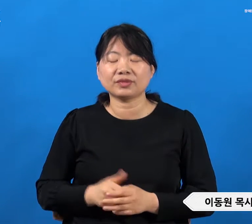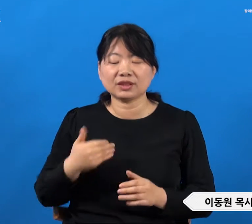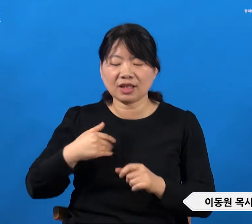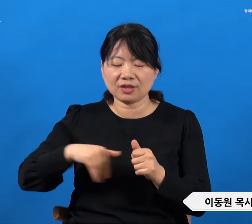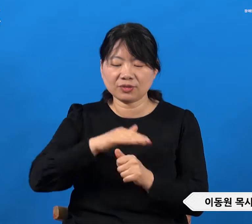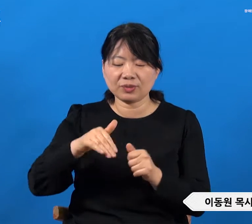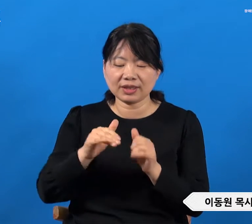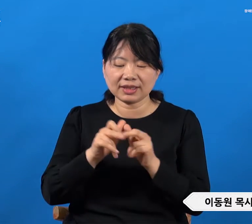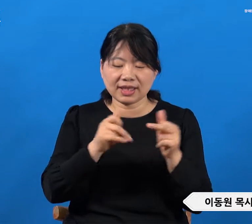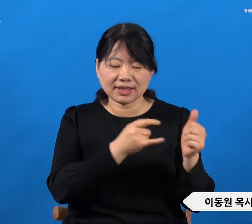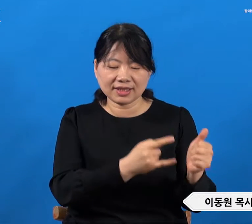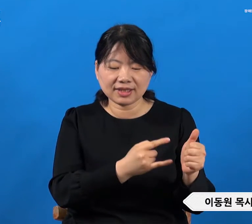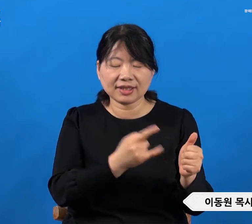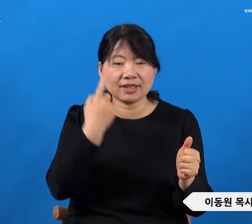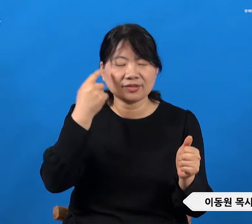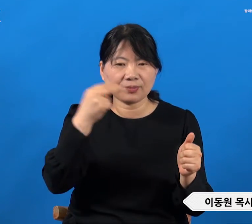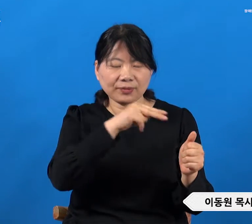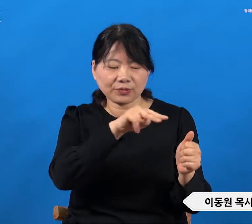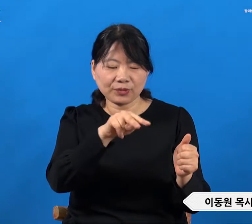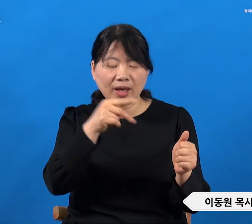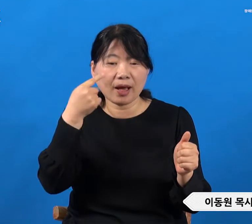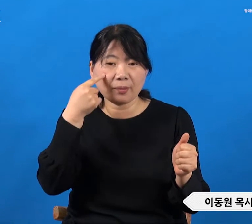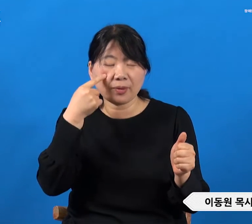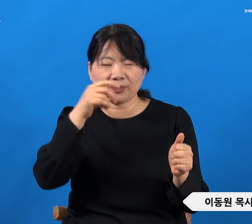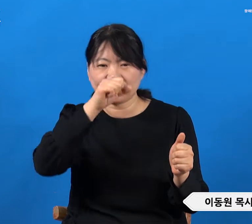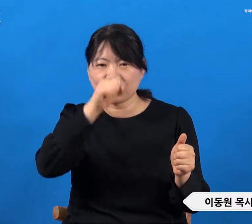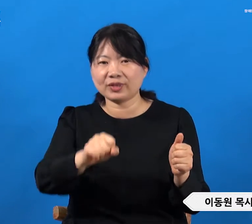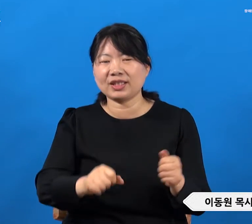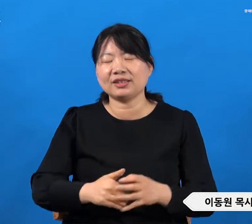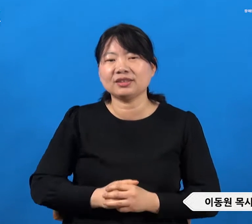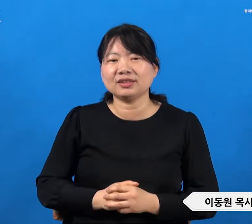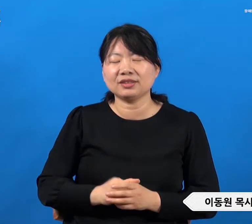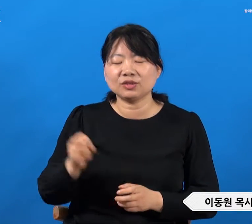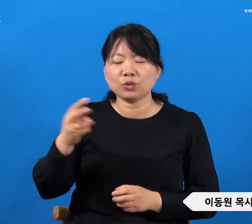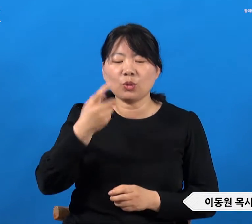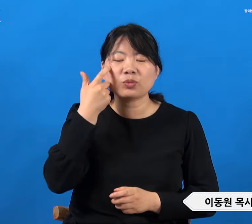내 주변의 장애인들에게도 이따금씩 시선을 한번 돌려보십시오.